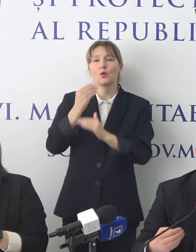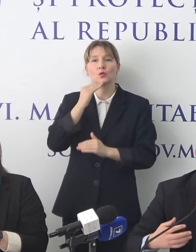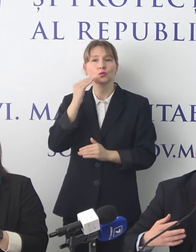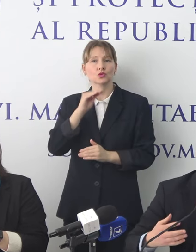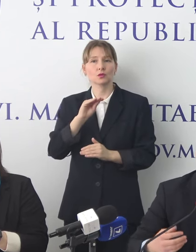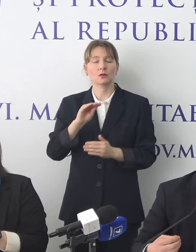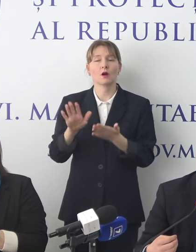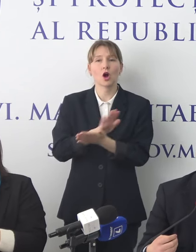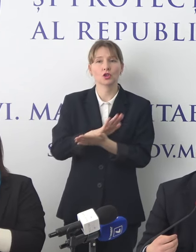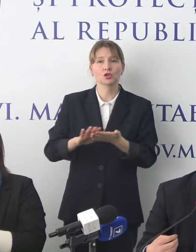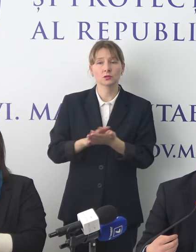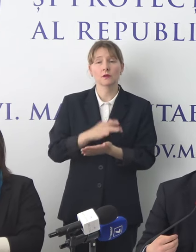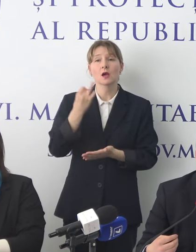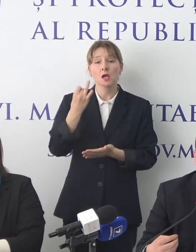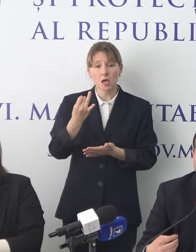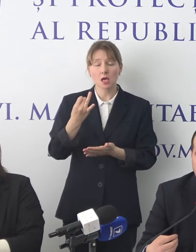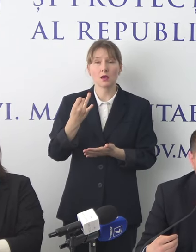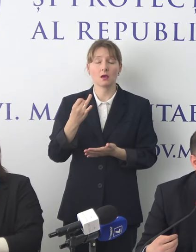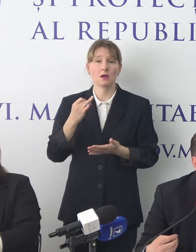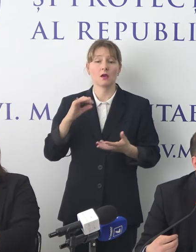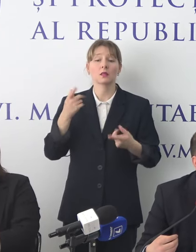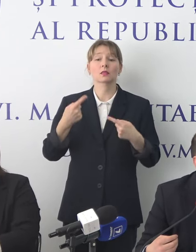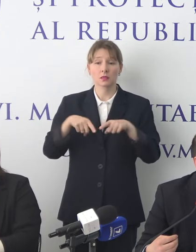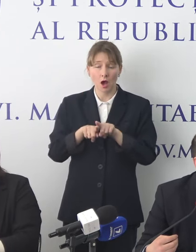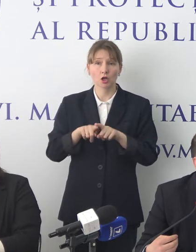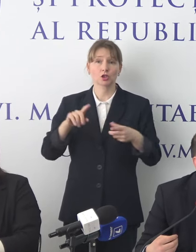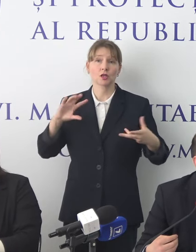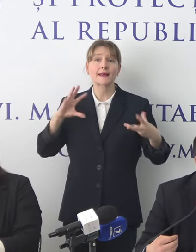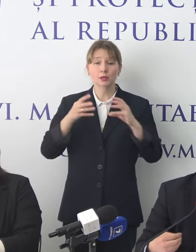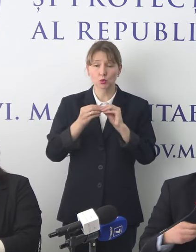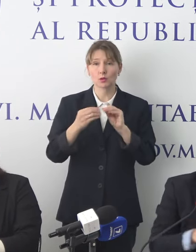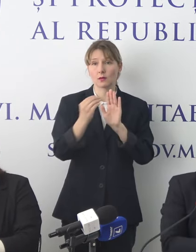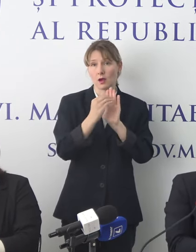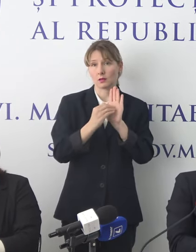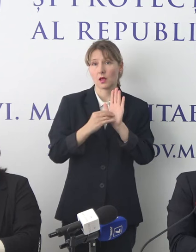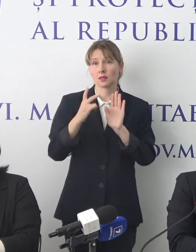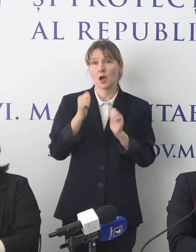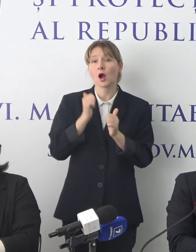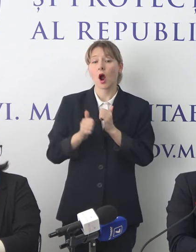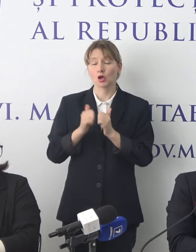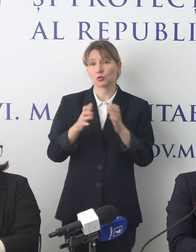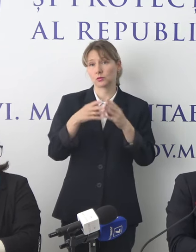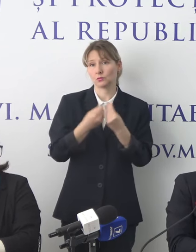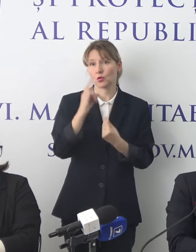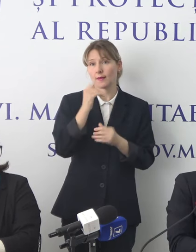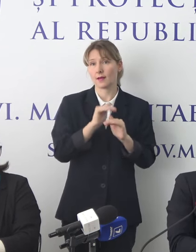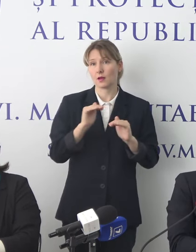evaluăm și progresăm pe protecția copiilor și dacă îmi permiteți, eu am să vă arăt